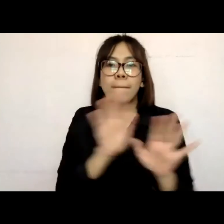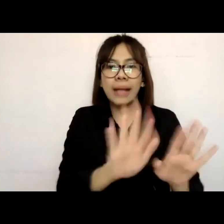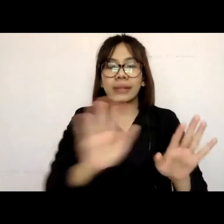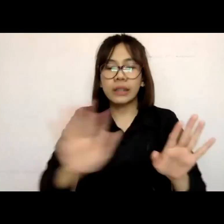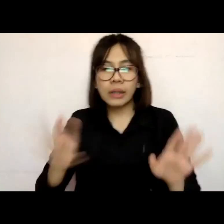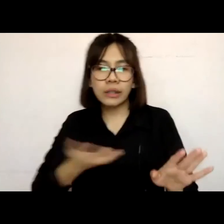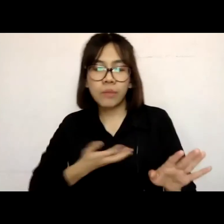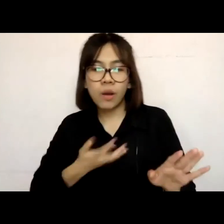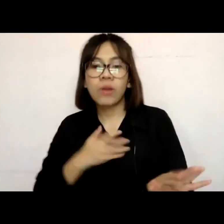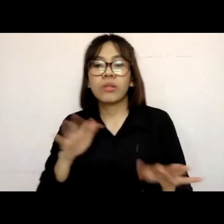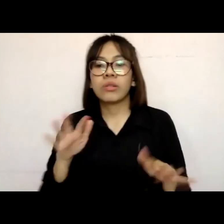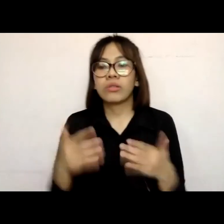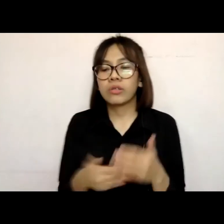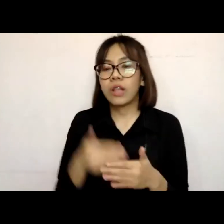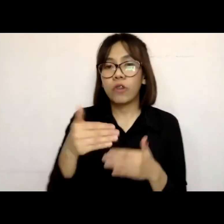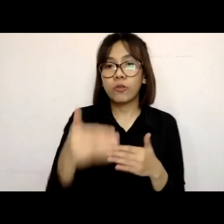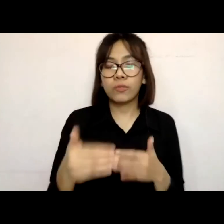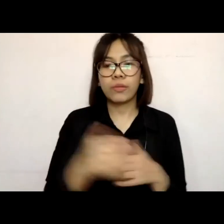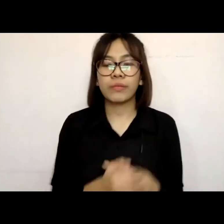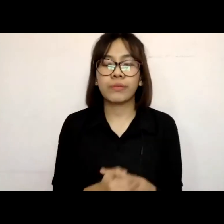itu aja barangkali ya. Baik.